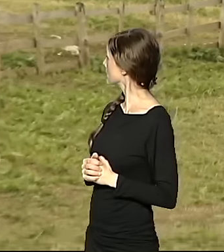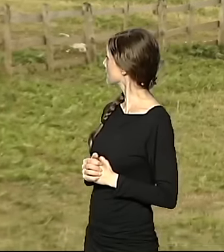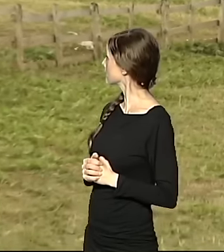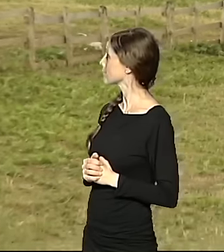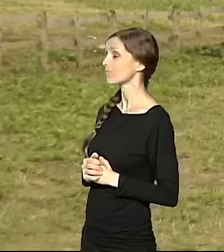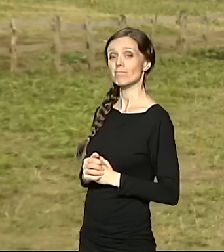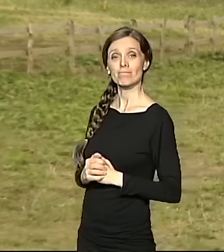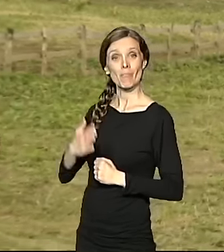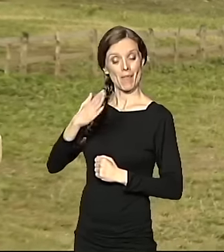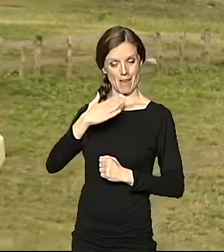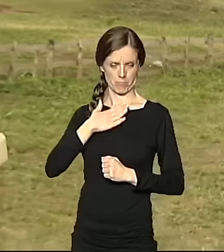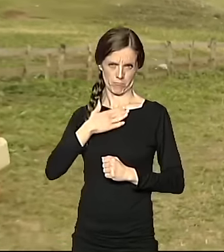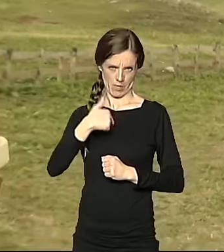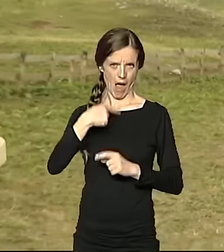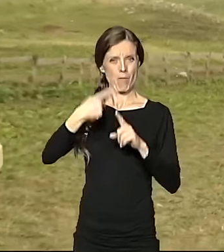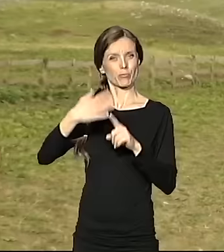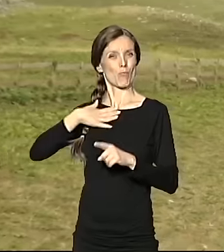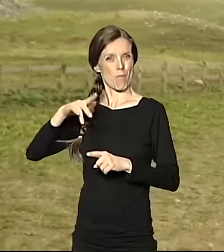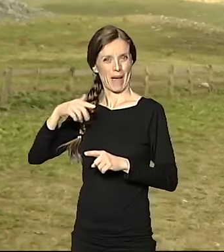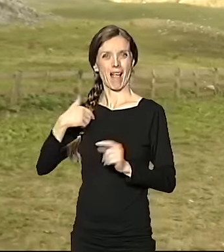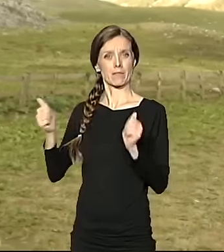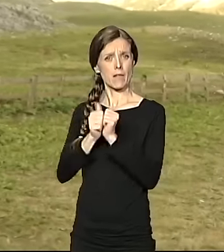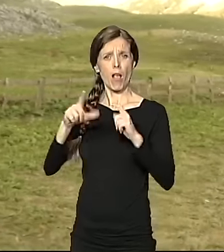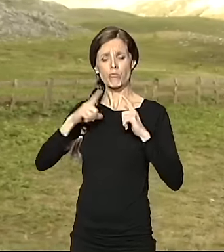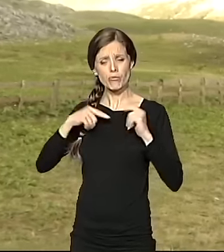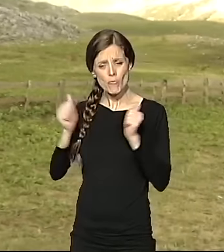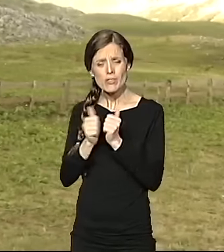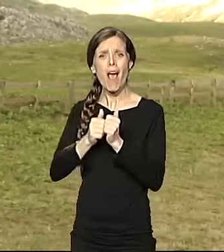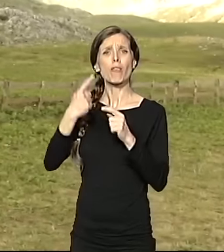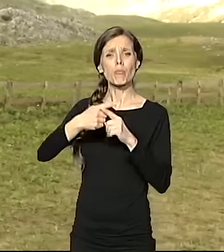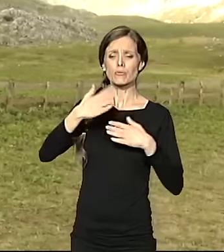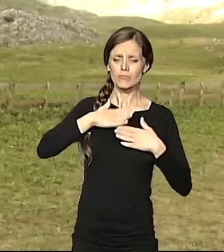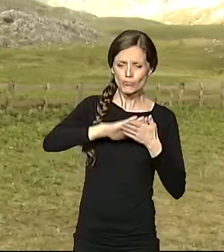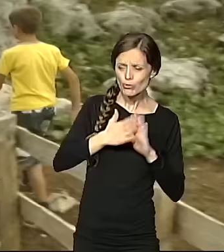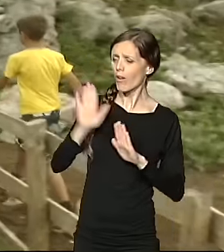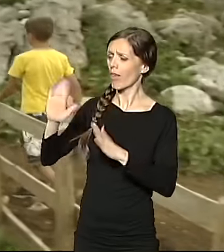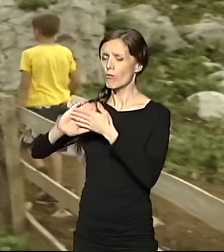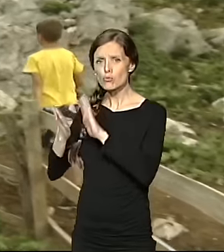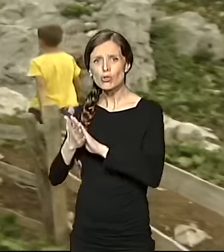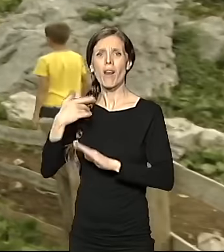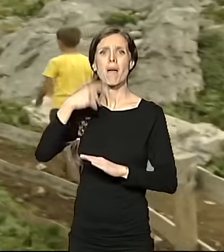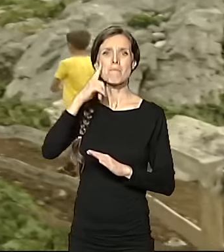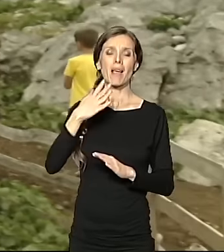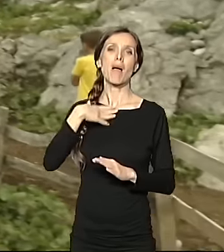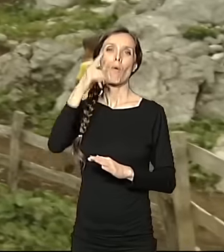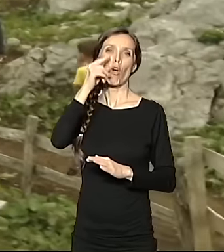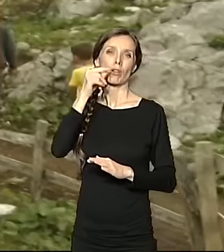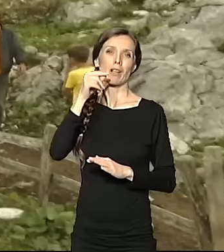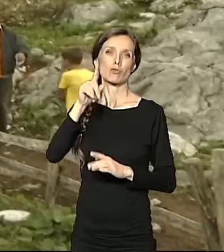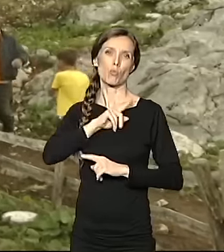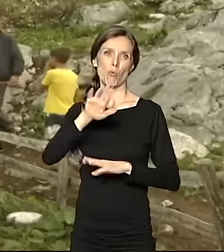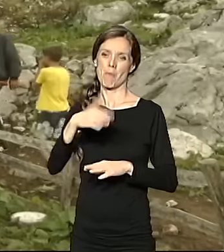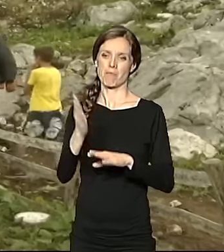Ja i moj brat živimo zajedno. Naša majka i žene i djeca. Otac ne je umro, evo, 20